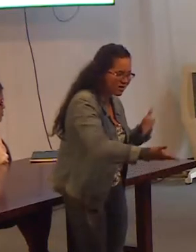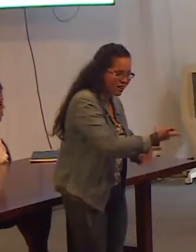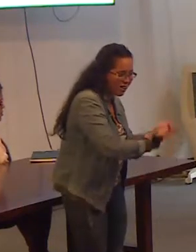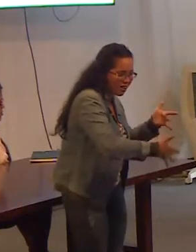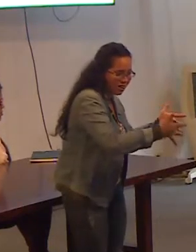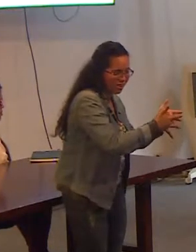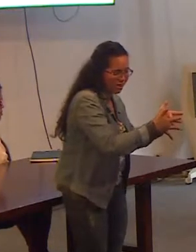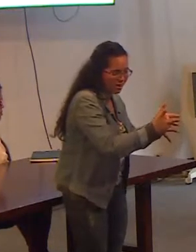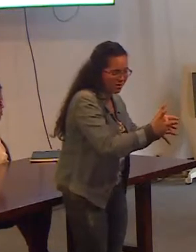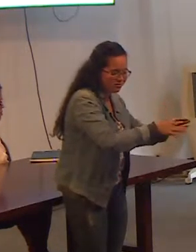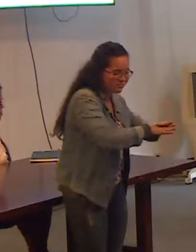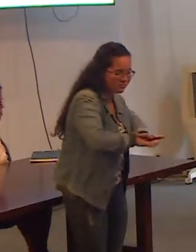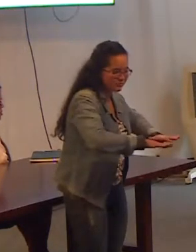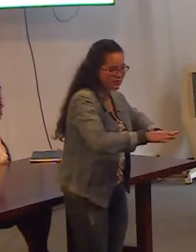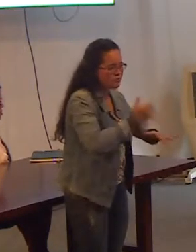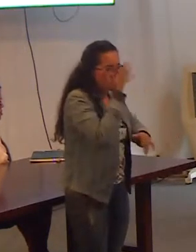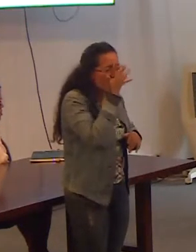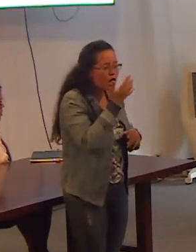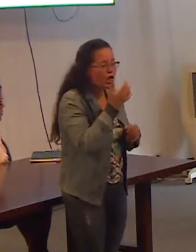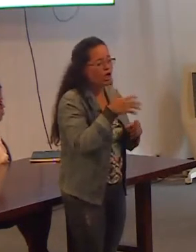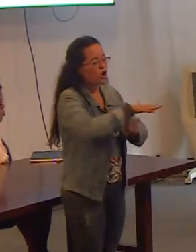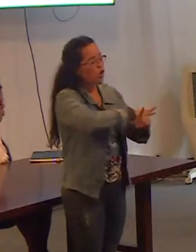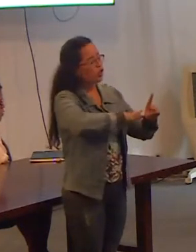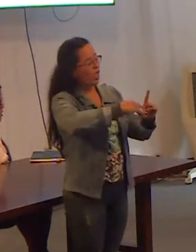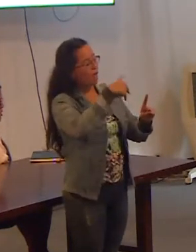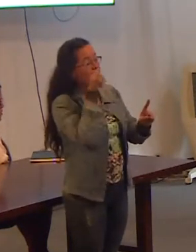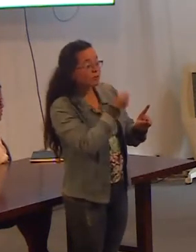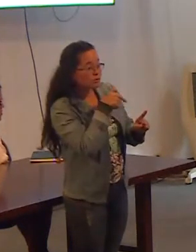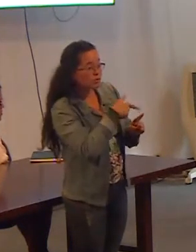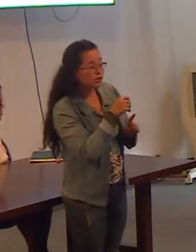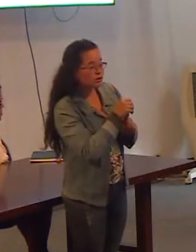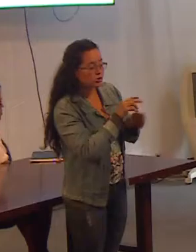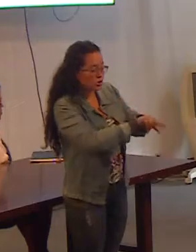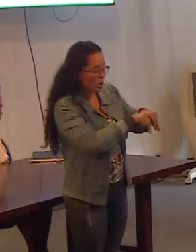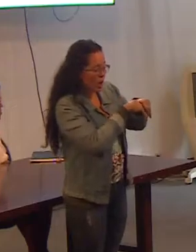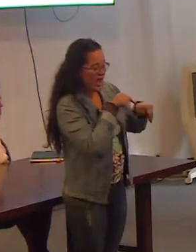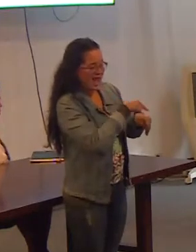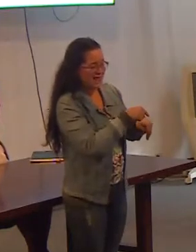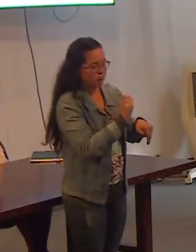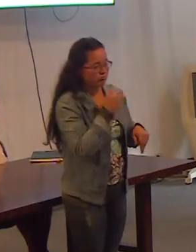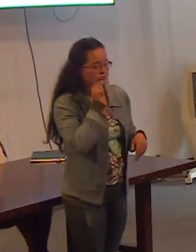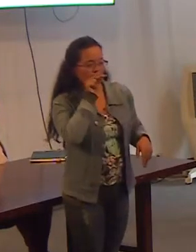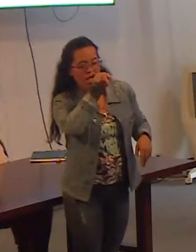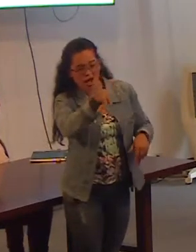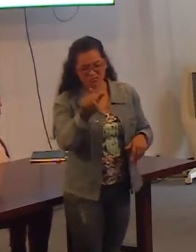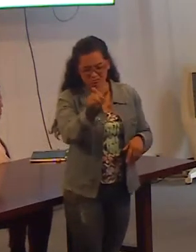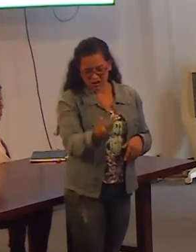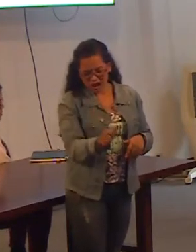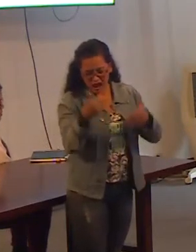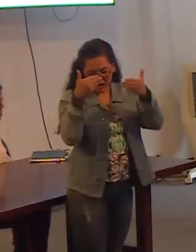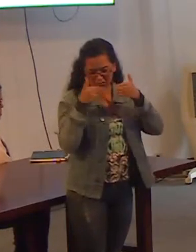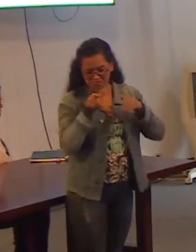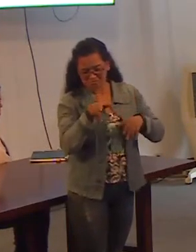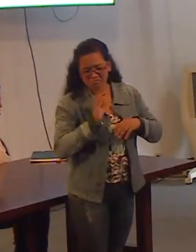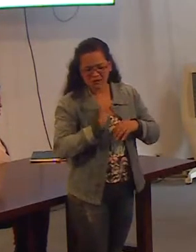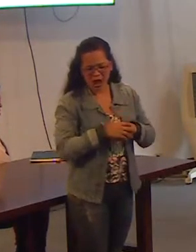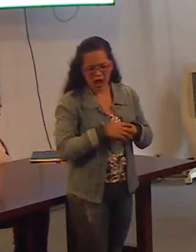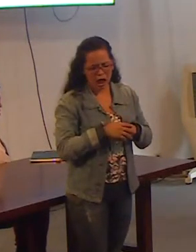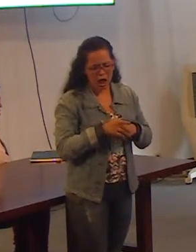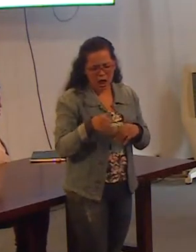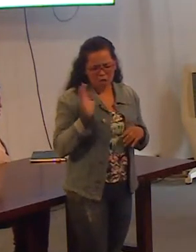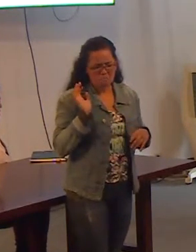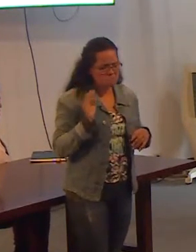esta, porque es el contexto y es la sociedad la que hace ver el sujeto con discapacidad como un ser que no